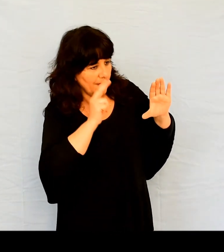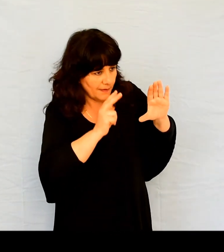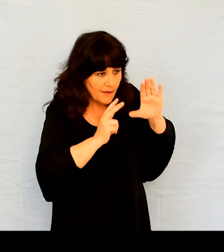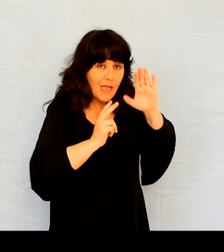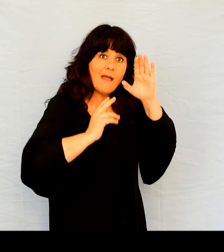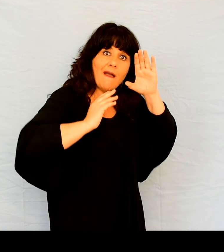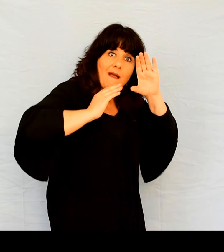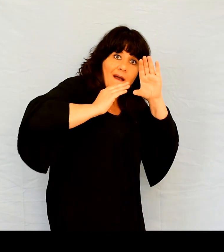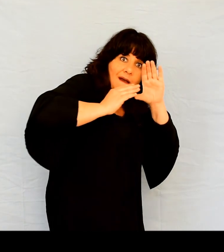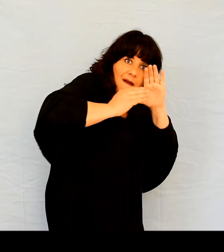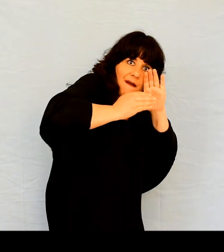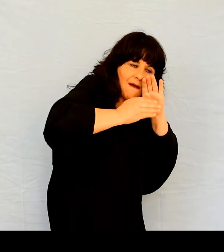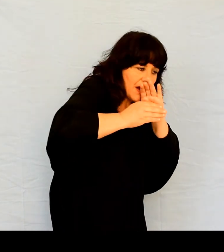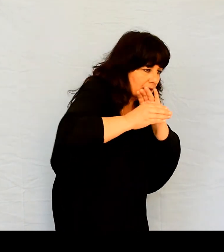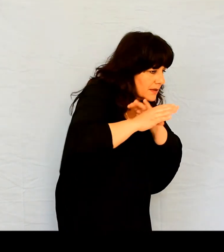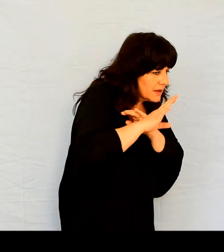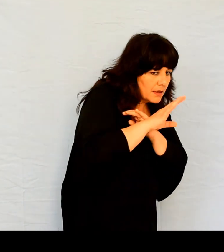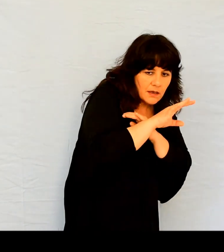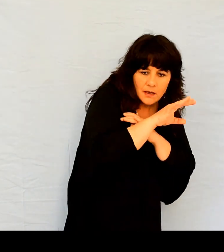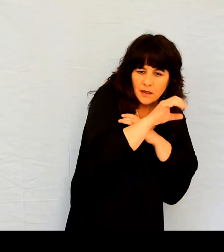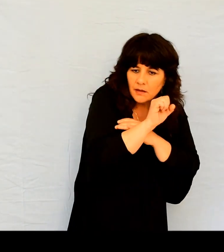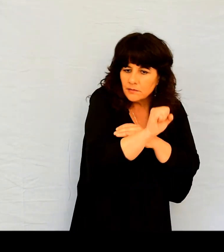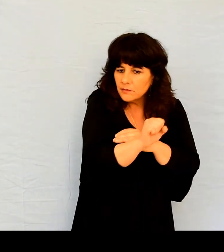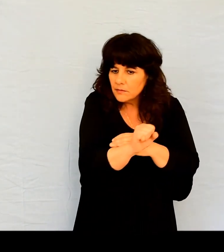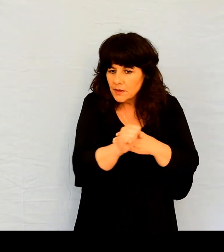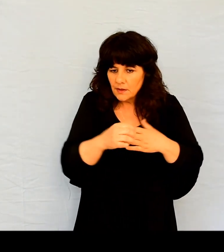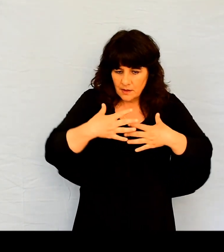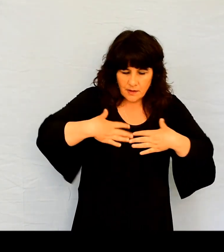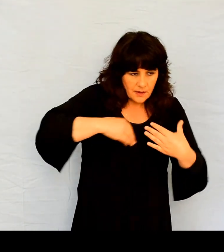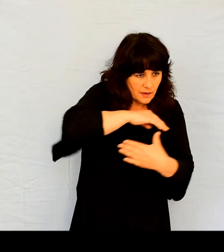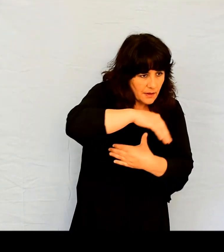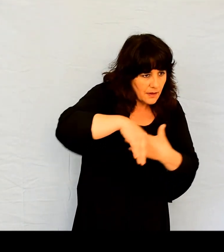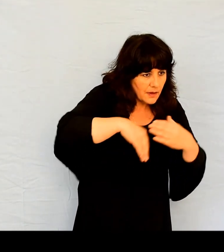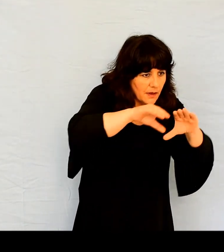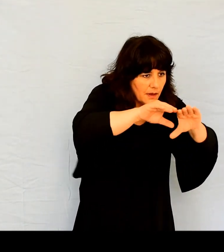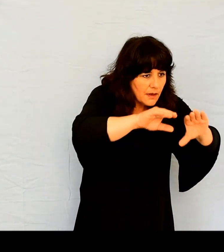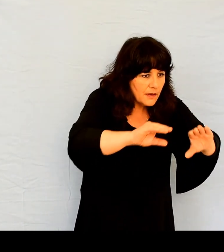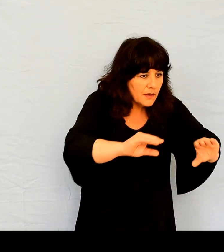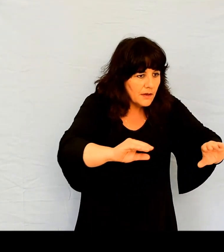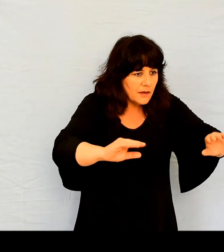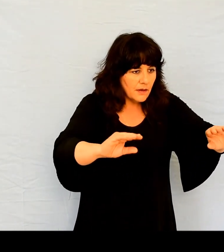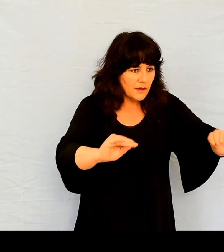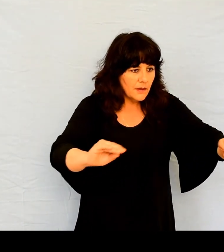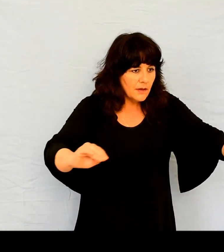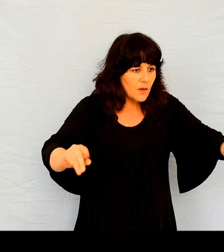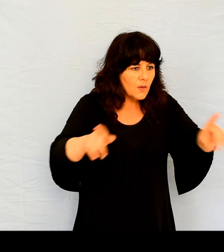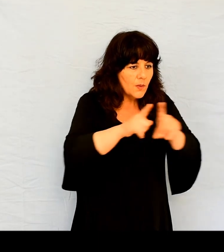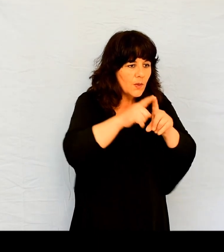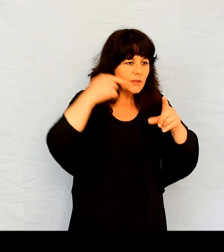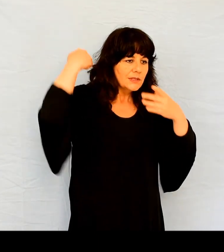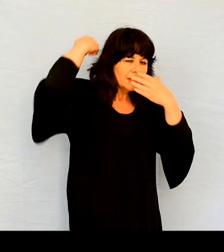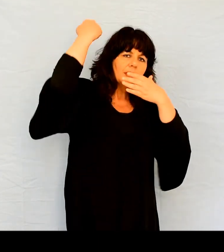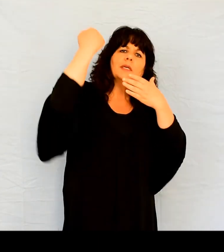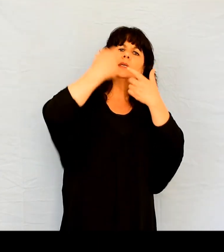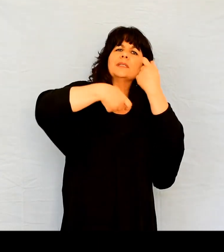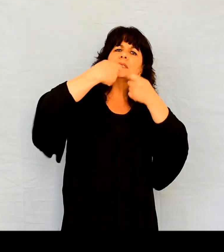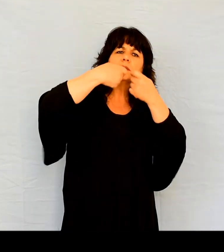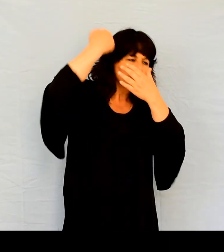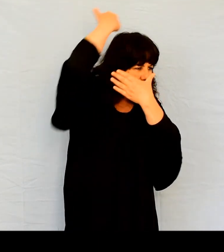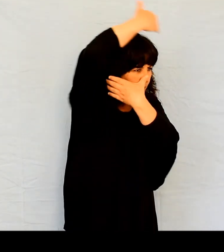posés à plat, ainsi que le suaire qui avait entouré la tête de Jésus, non pas posé avec